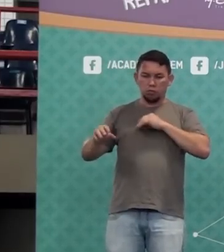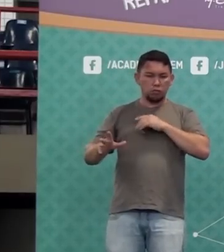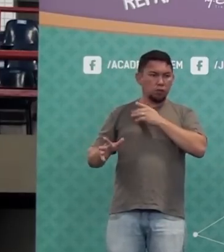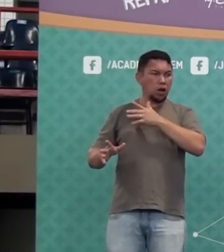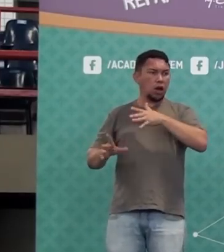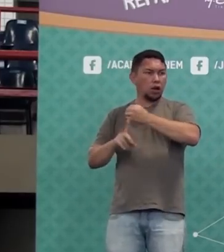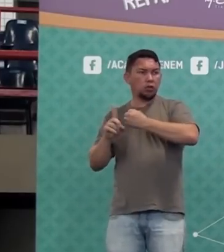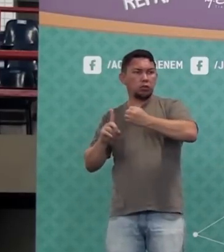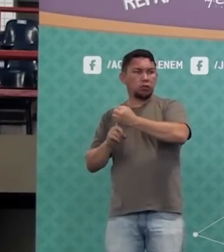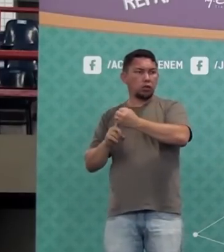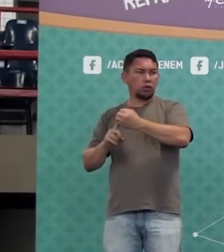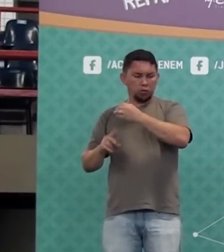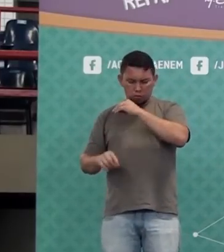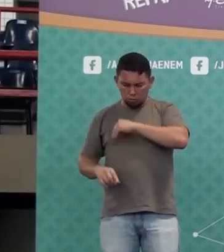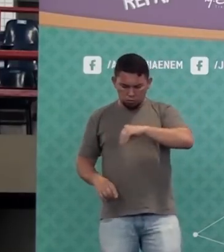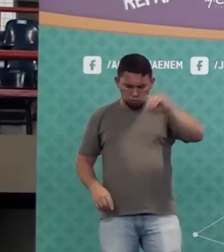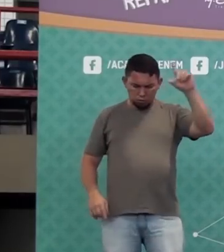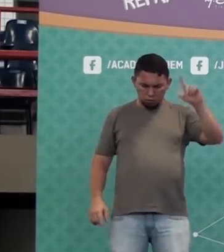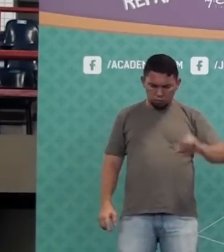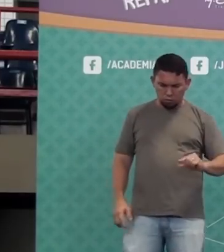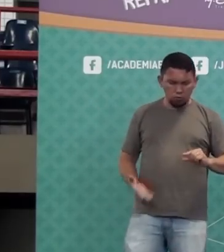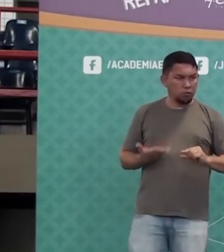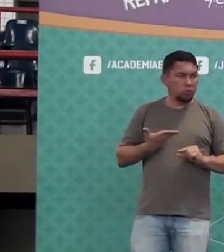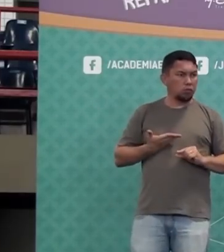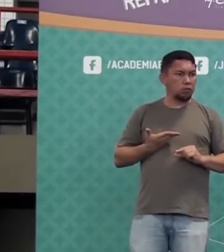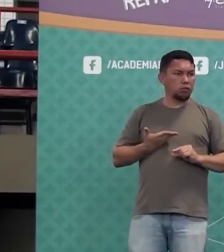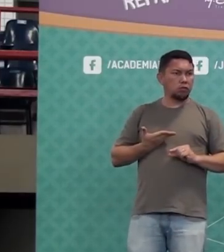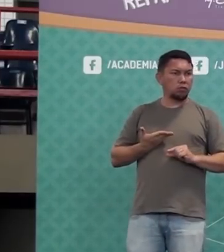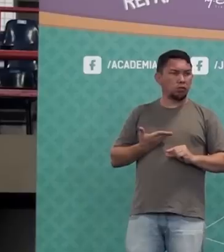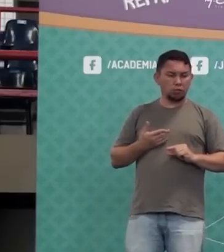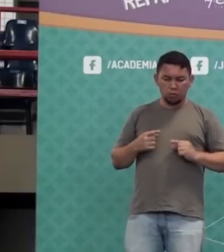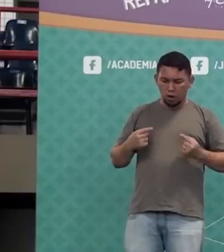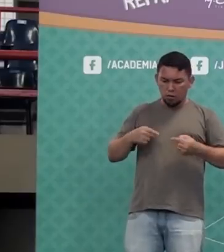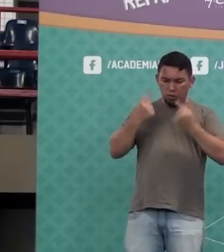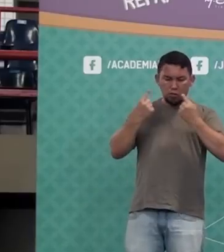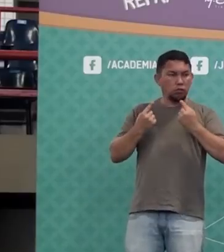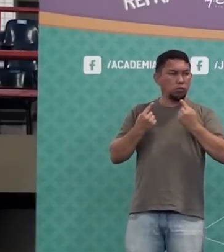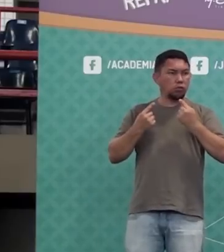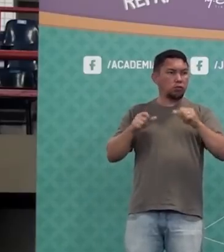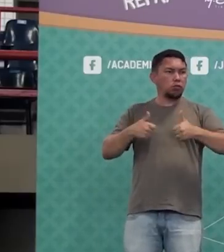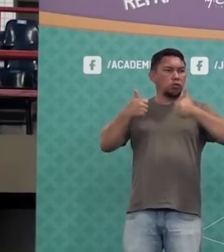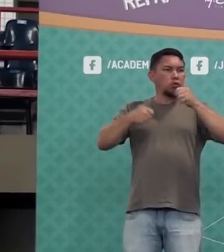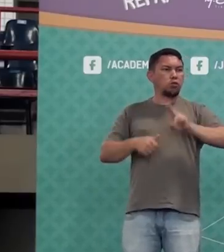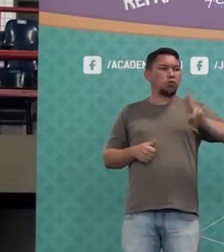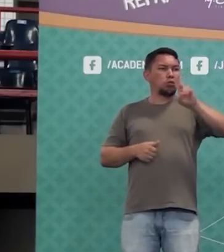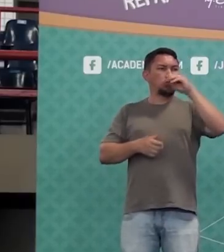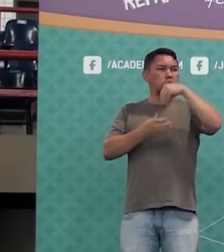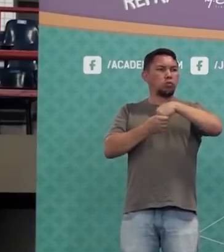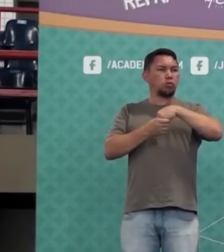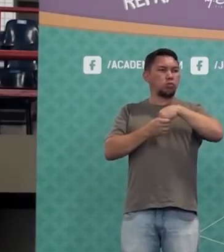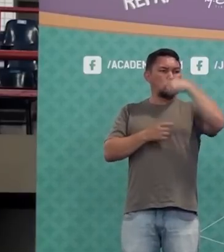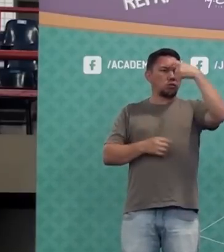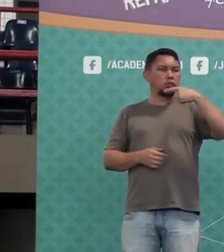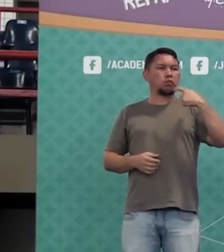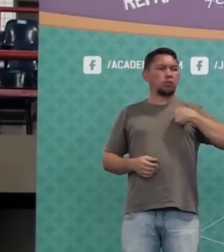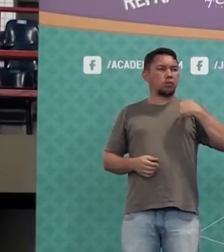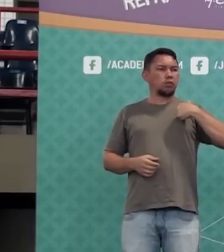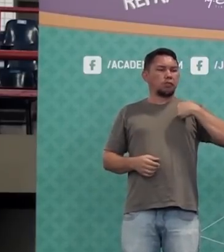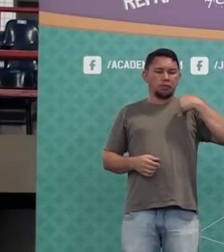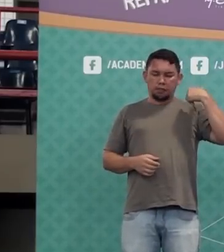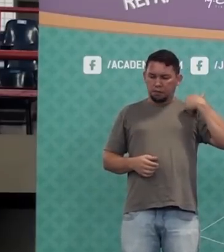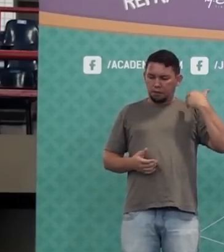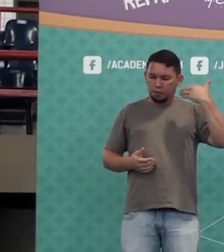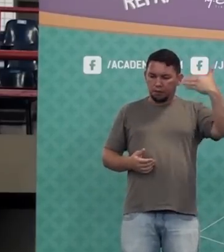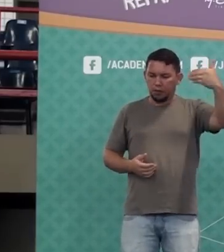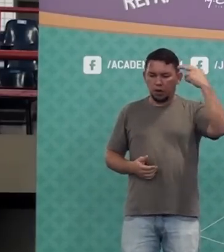o professor deve ganhar o que lhe dê permissão a usufruir para o seu